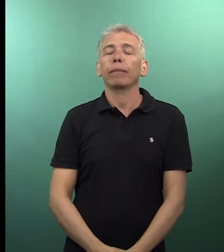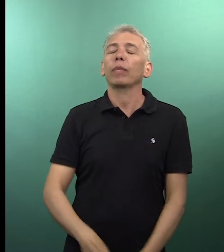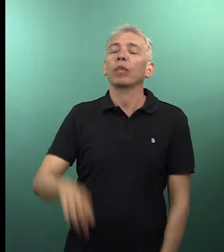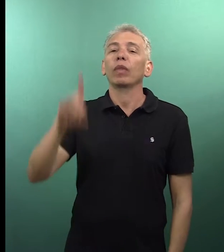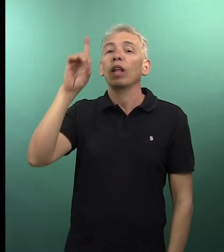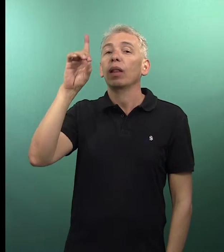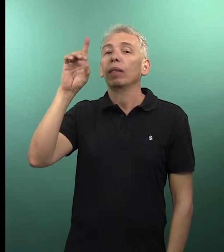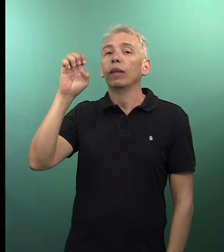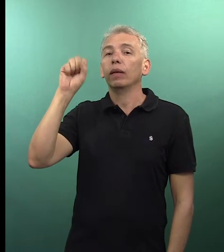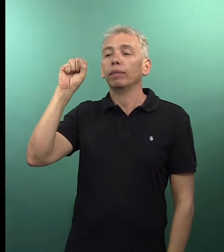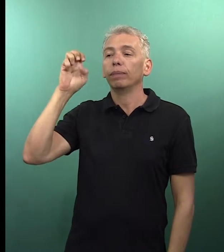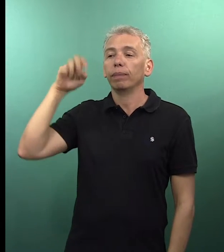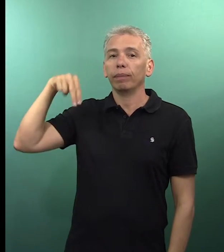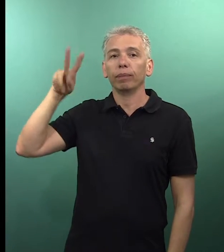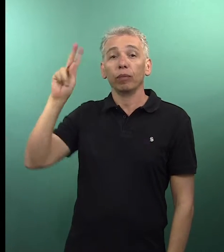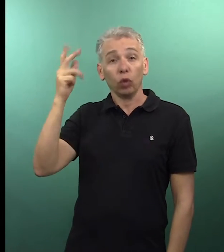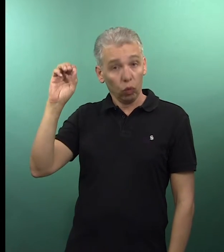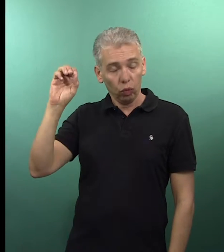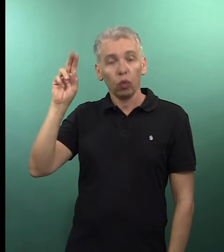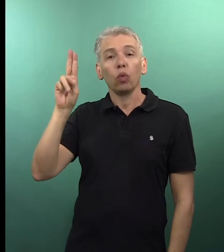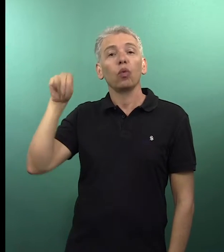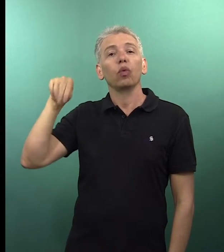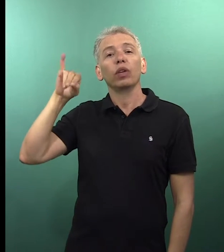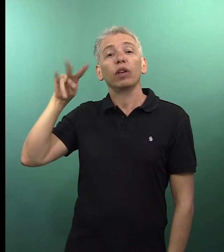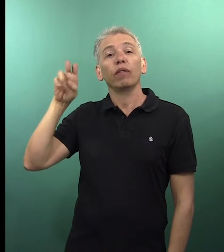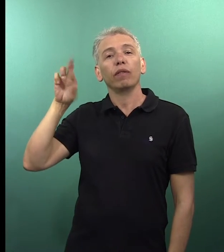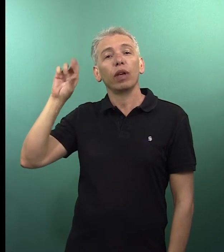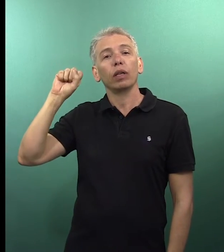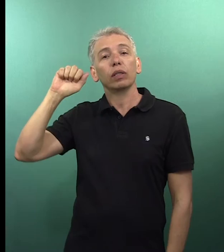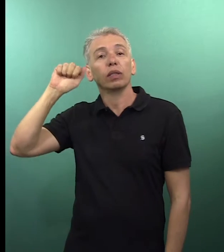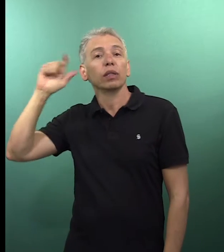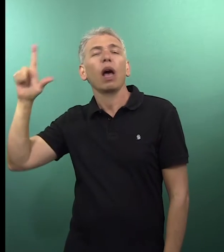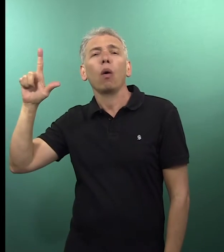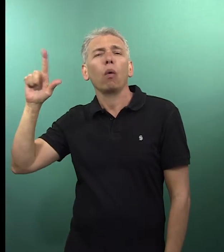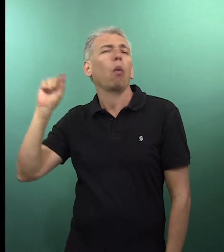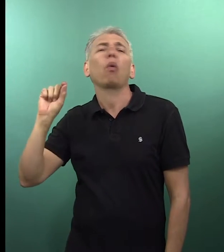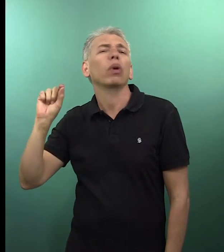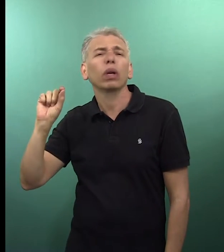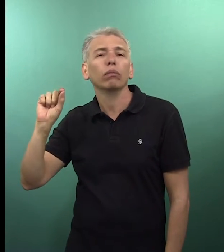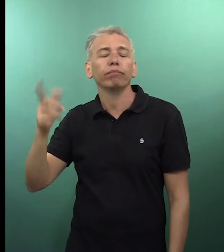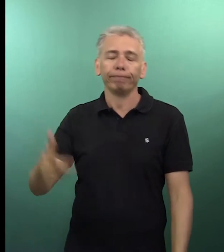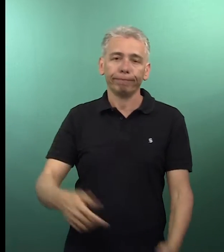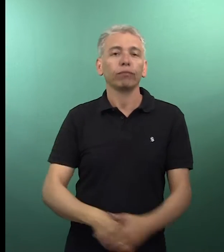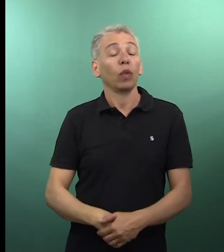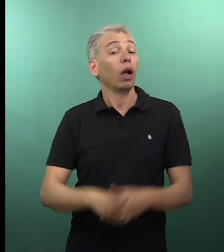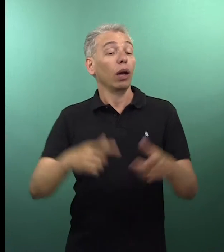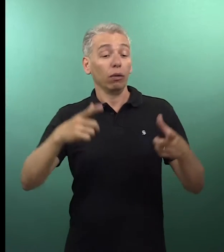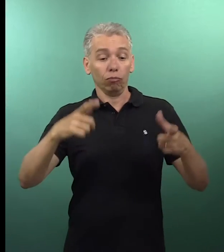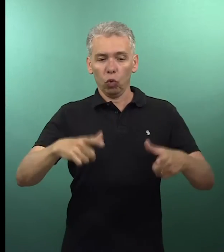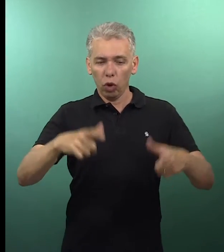é aquela que tem impedimento de longo prazo de natureza física mental intelectual ou sensorial